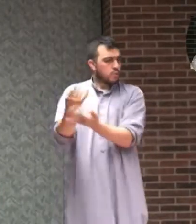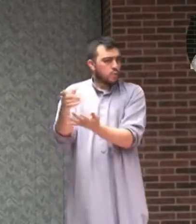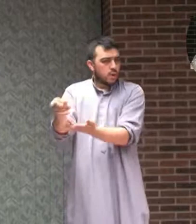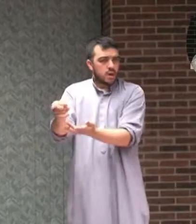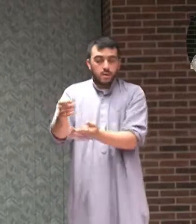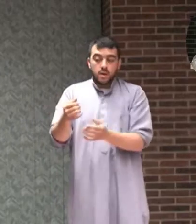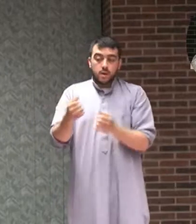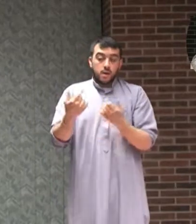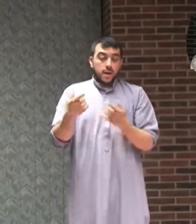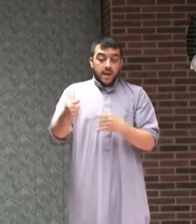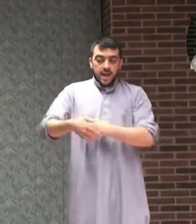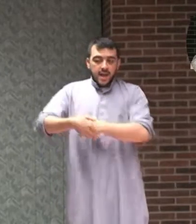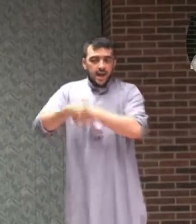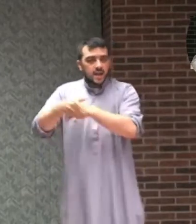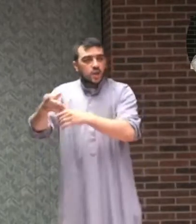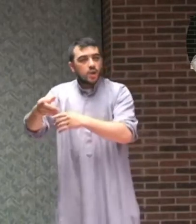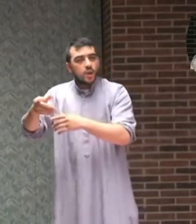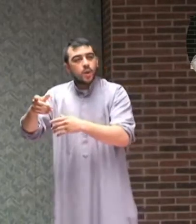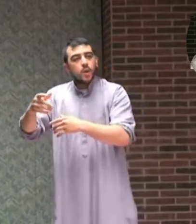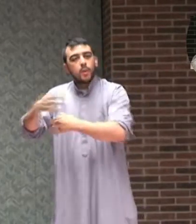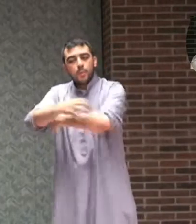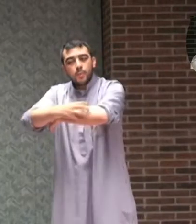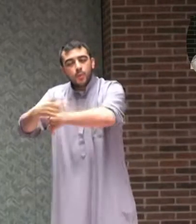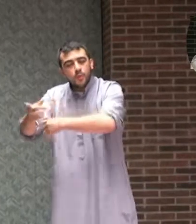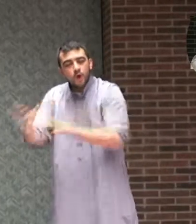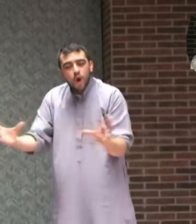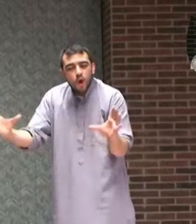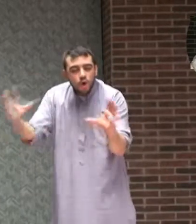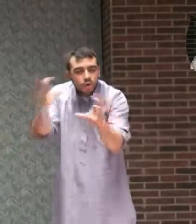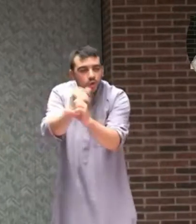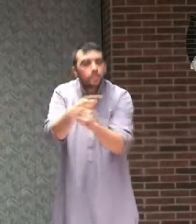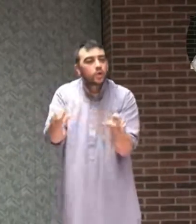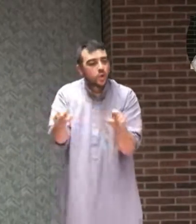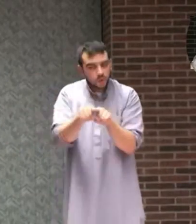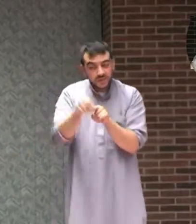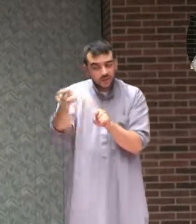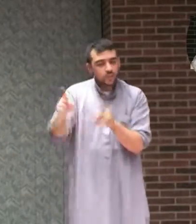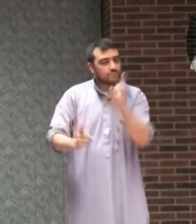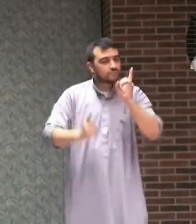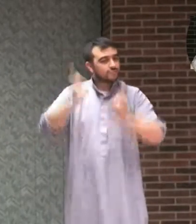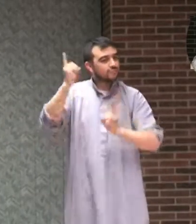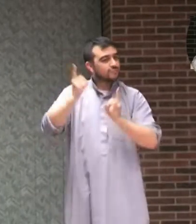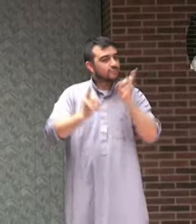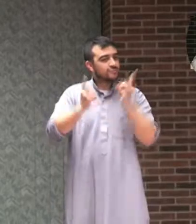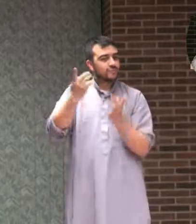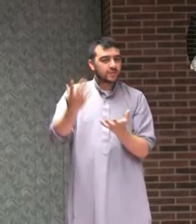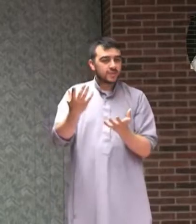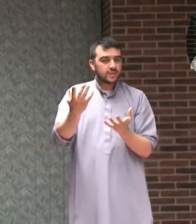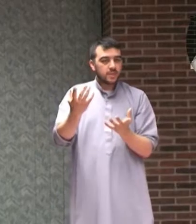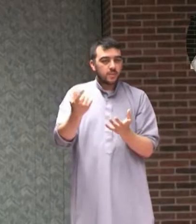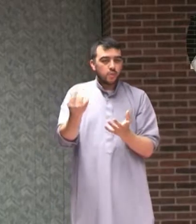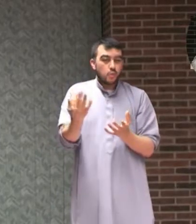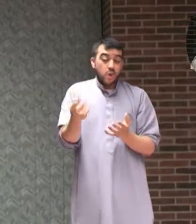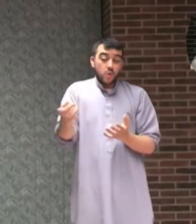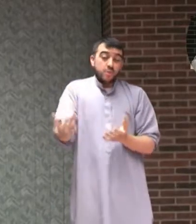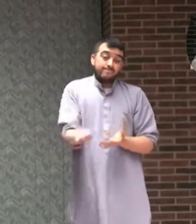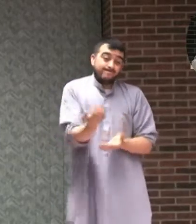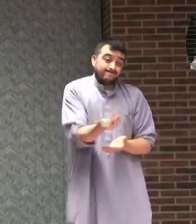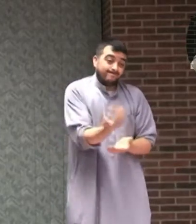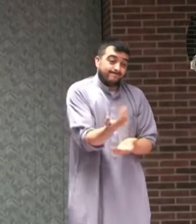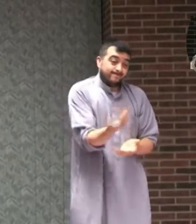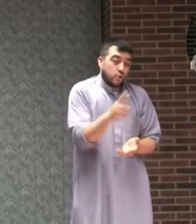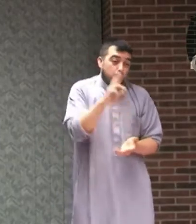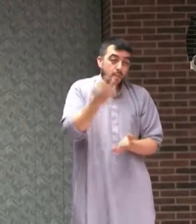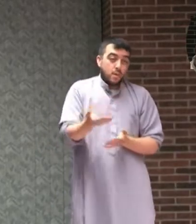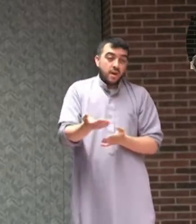bénéficier des jouissances et bénéficier de ce plaisir partagé entre la famille, de manger ensemble, etc., sans devoir retourner